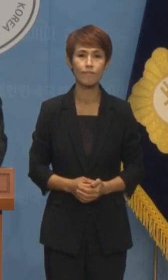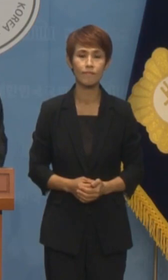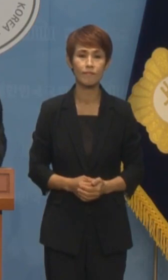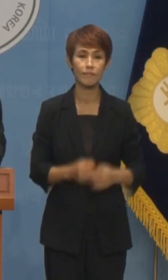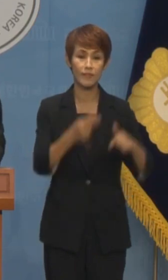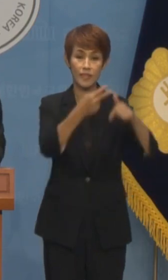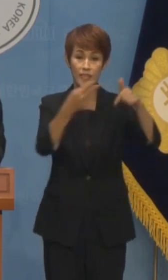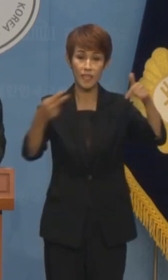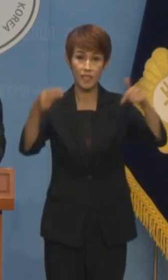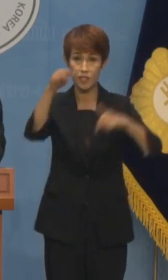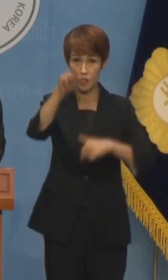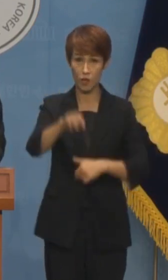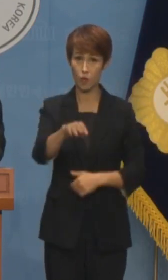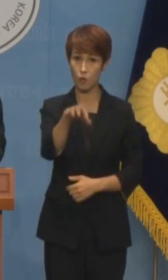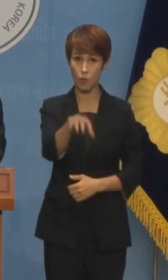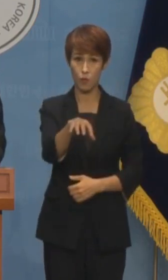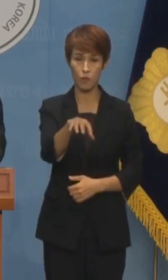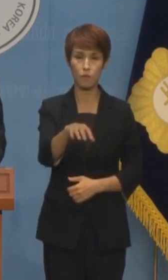인천광역시의 경우